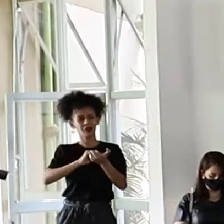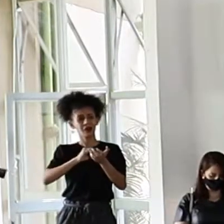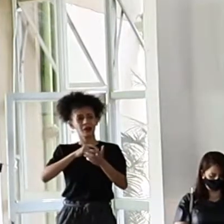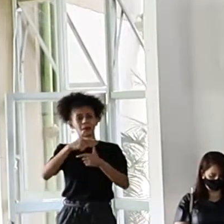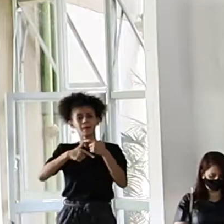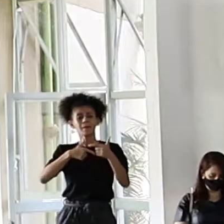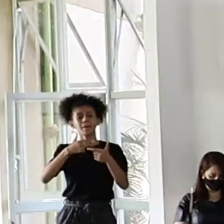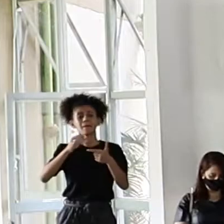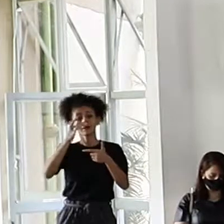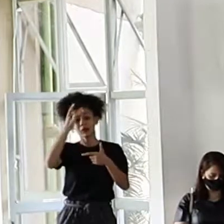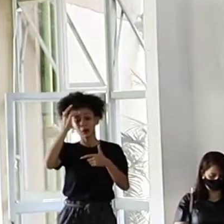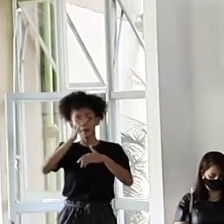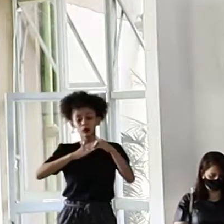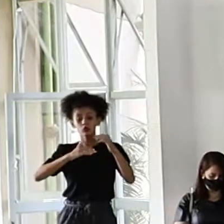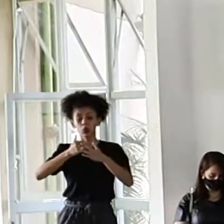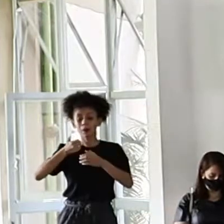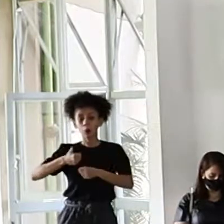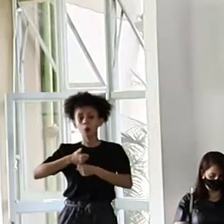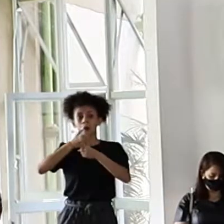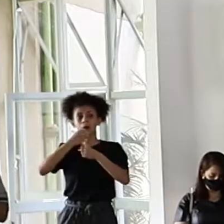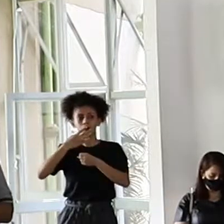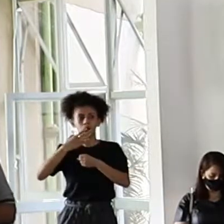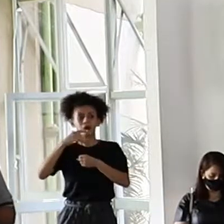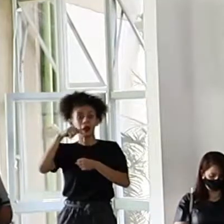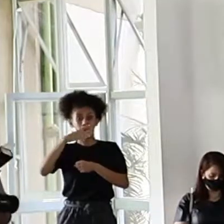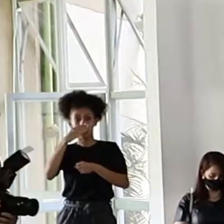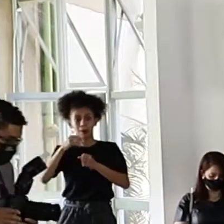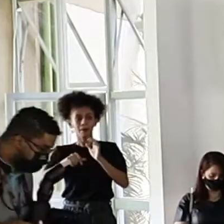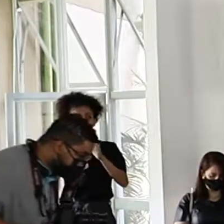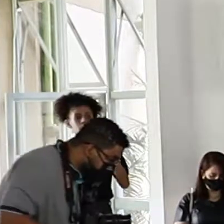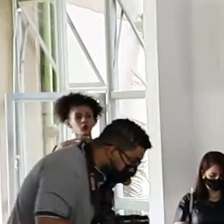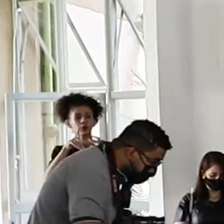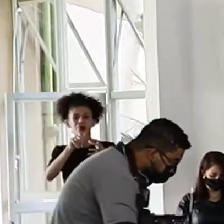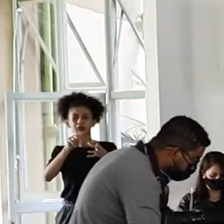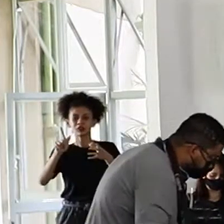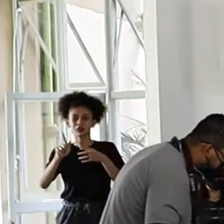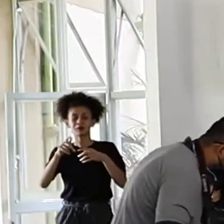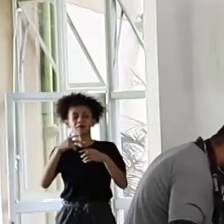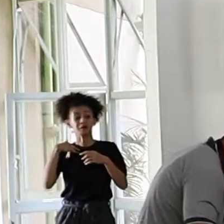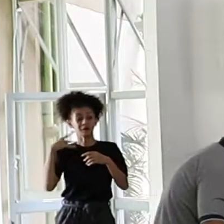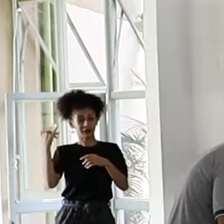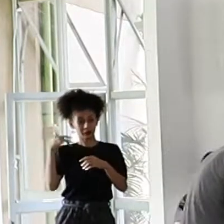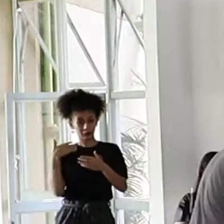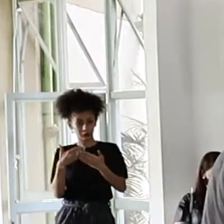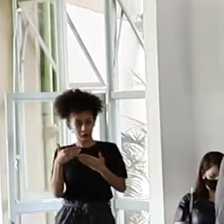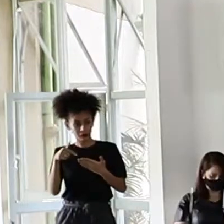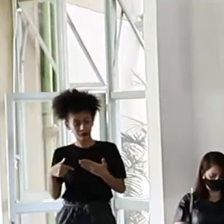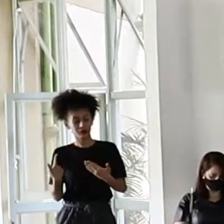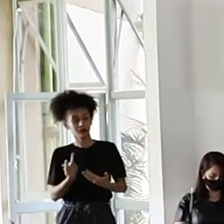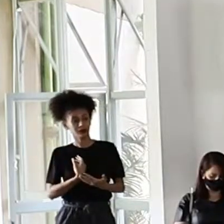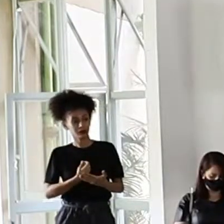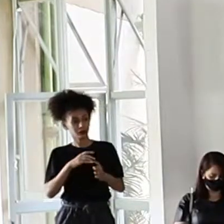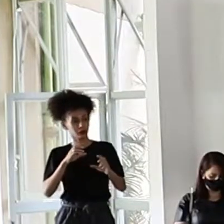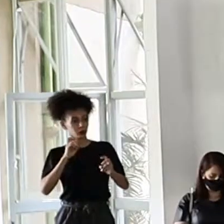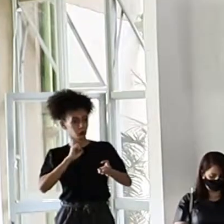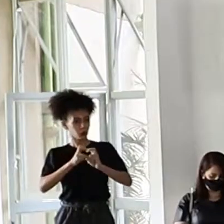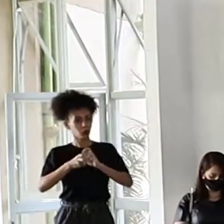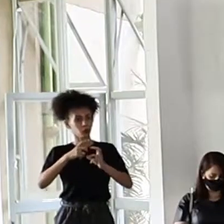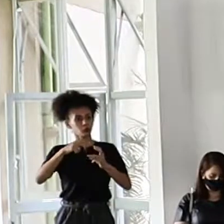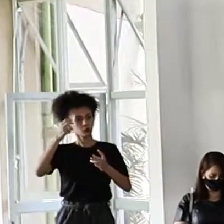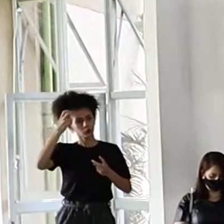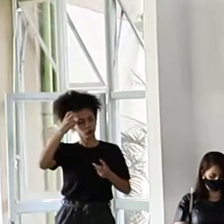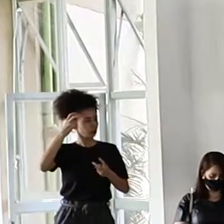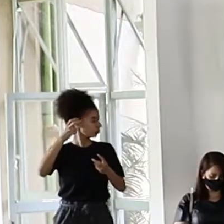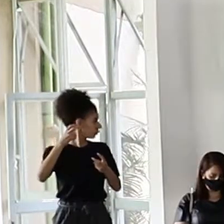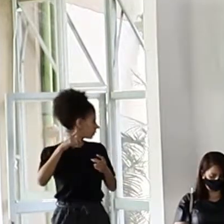quando eu estudei aqui nós temos Esporte cultura lazer uma alimentação decente né minha